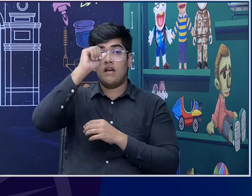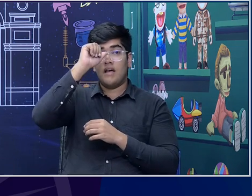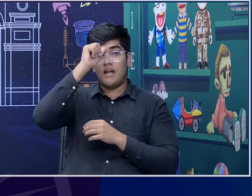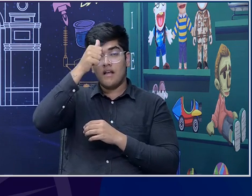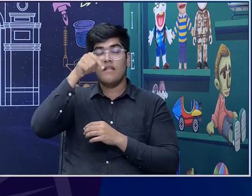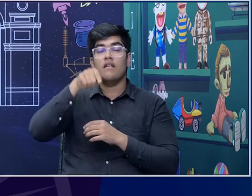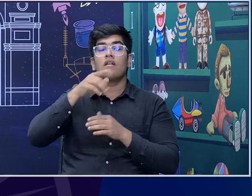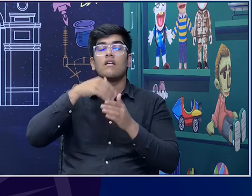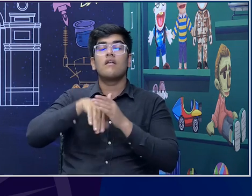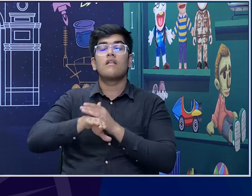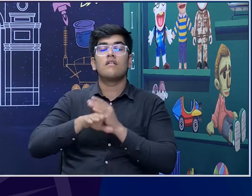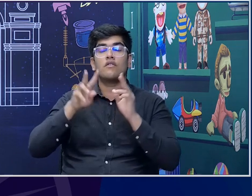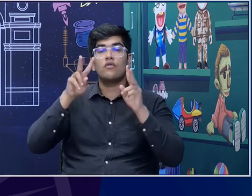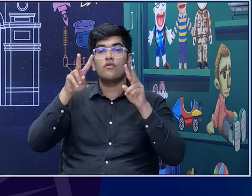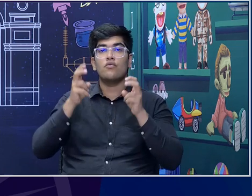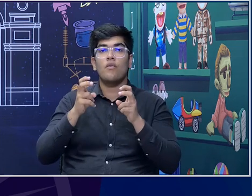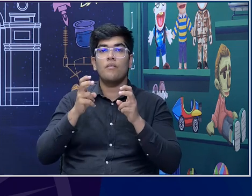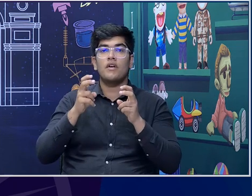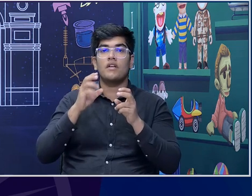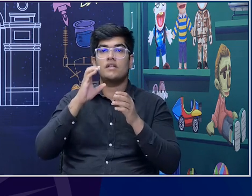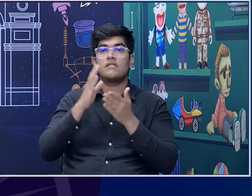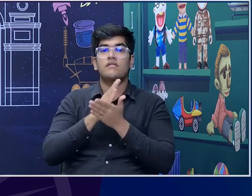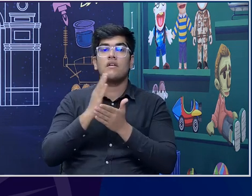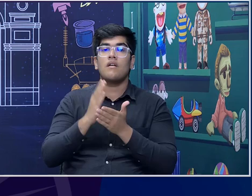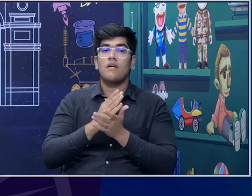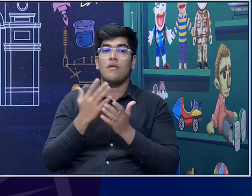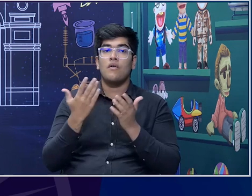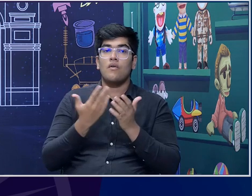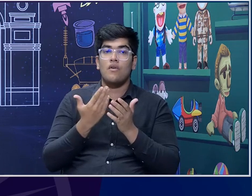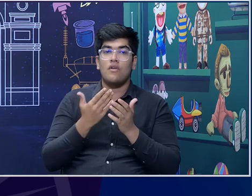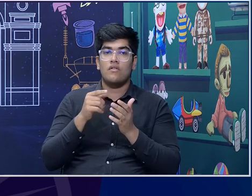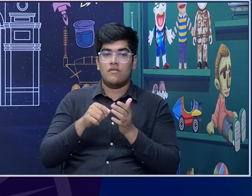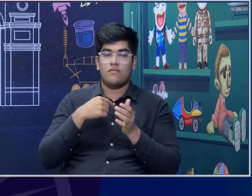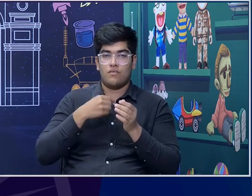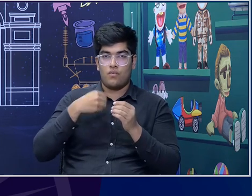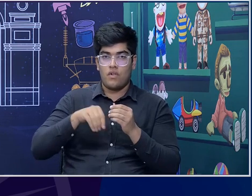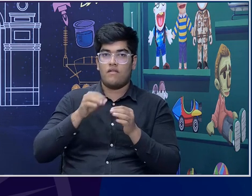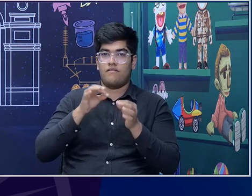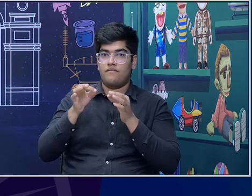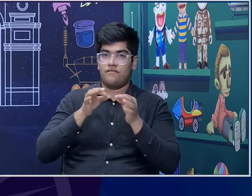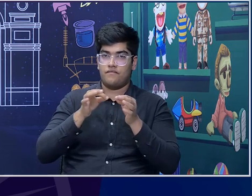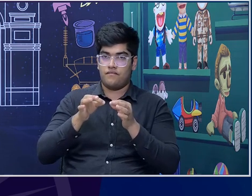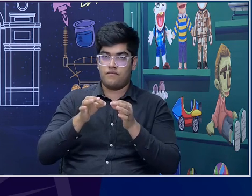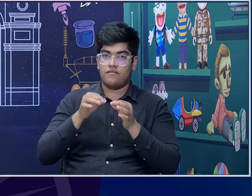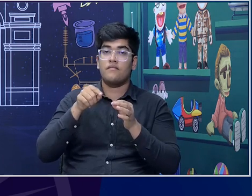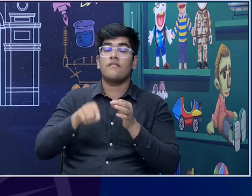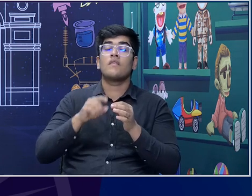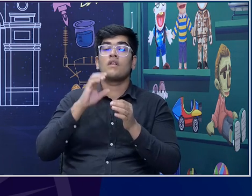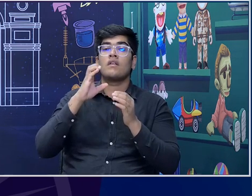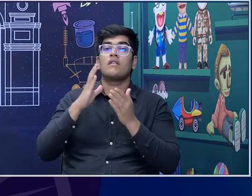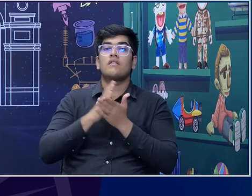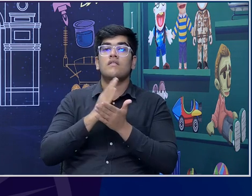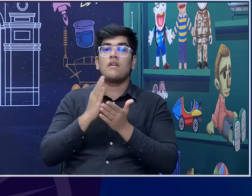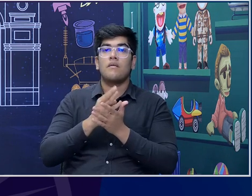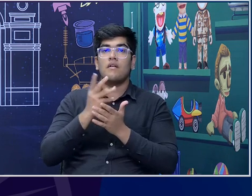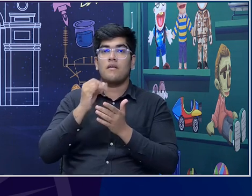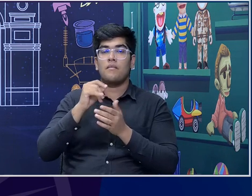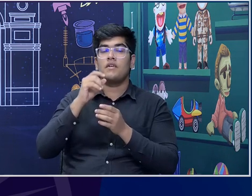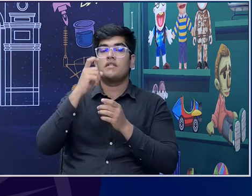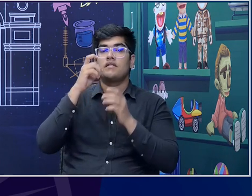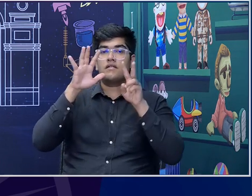हिंदी के अंत्रगत क्या पाठ समझने वाले हैं जानने वाले वो भी हम बताते हैं आज हम समझेंगे पाठ